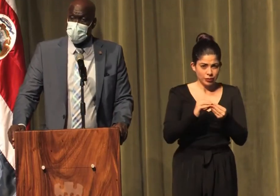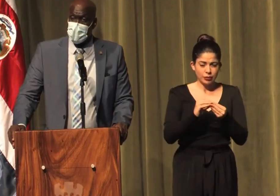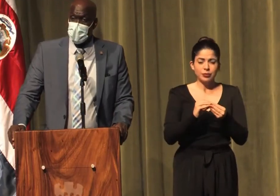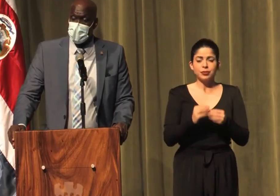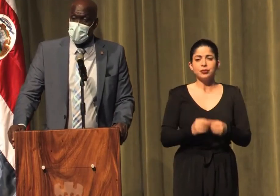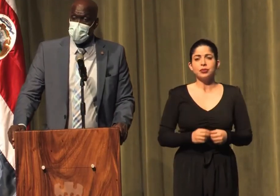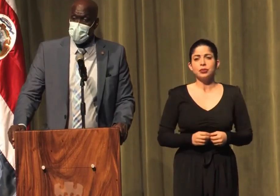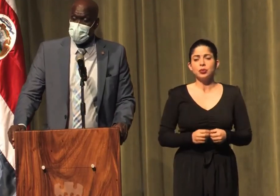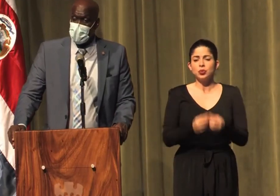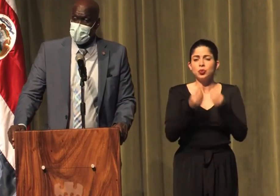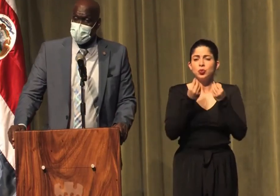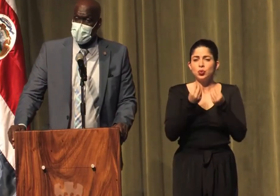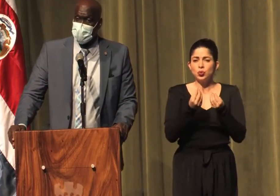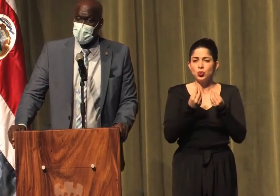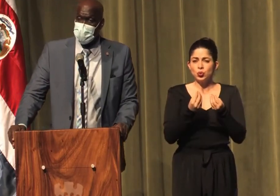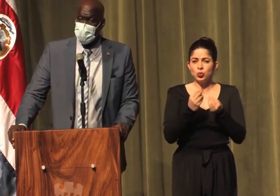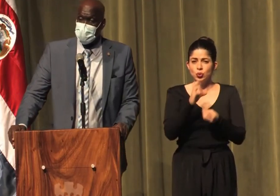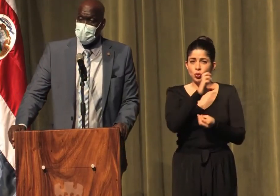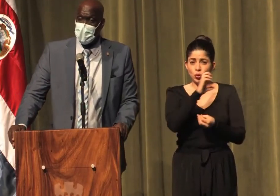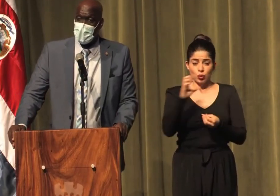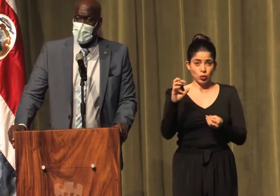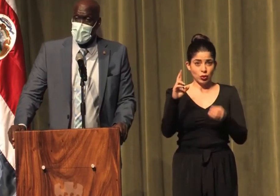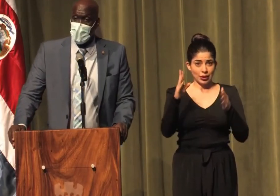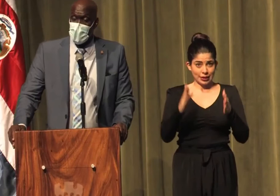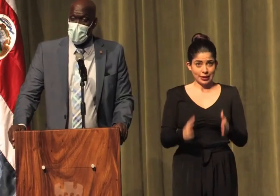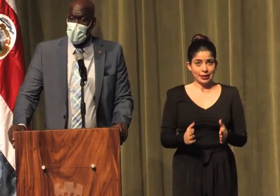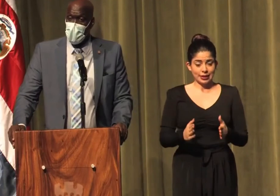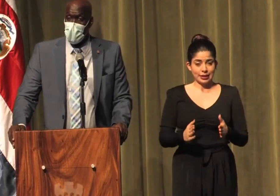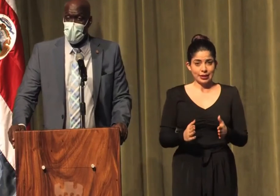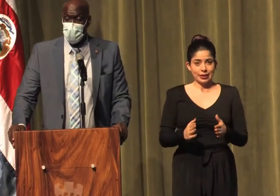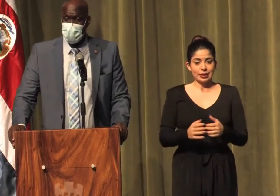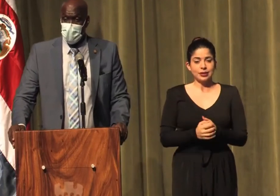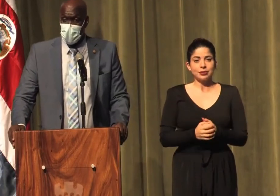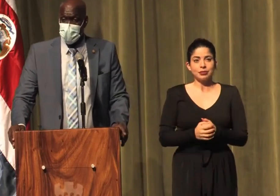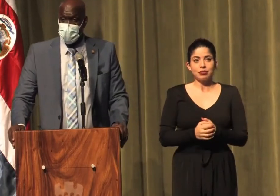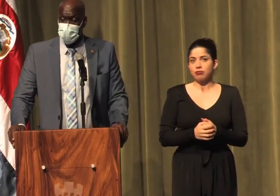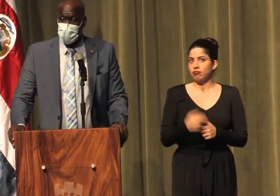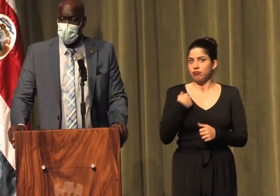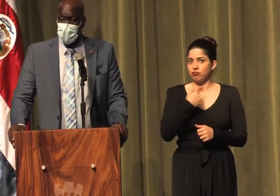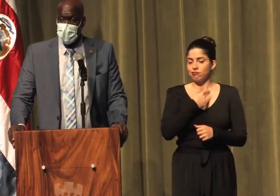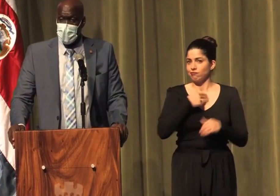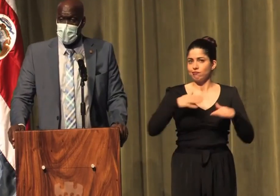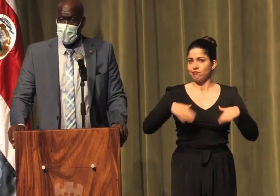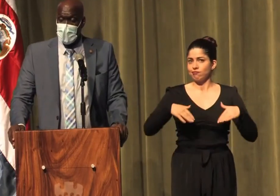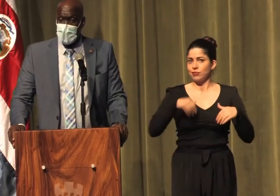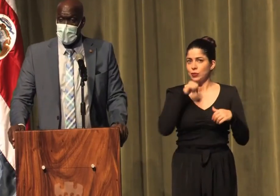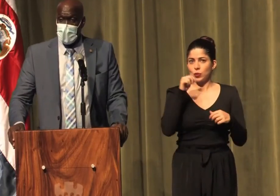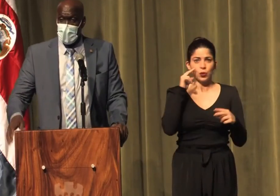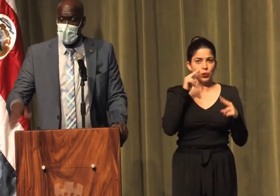muchos de los costarricenses no conocemos